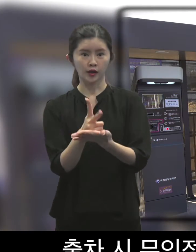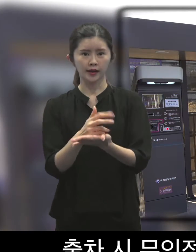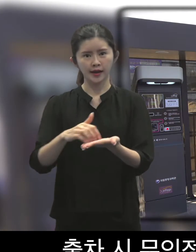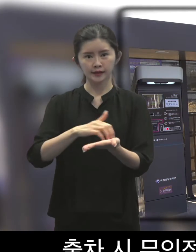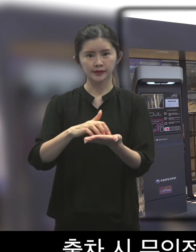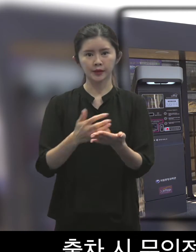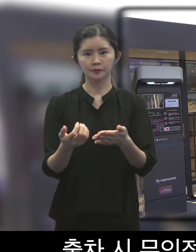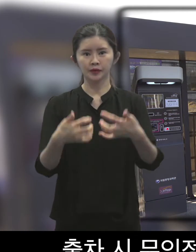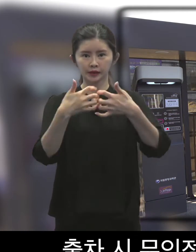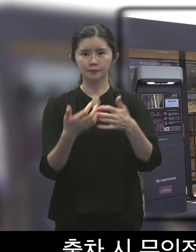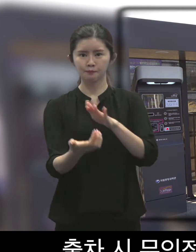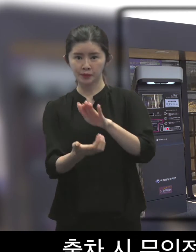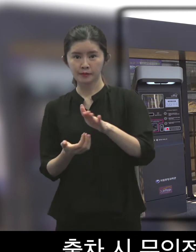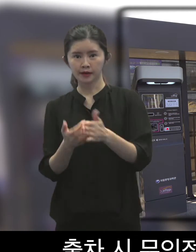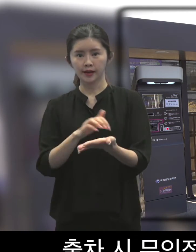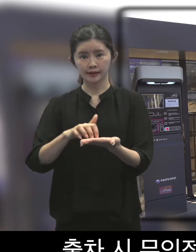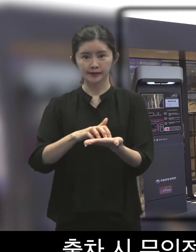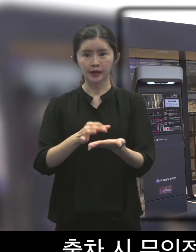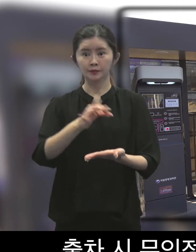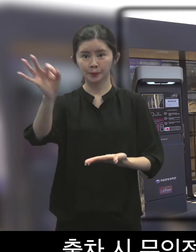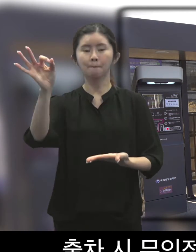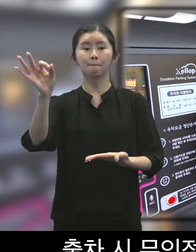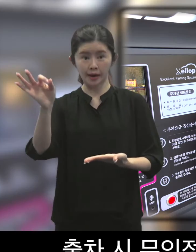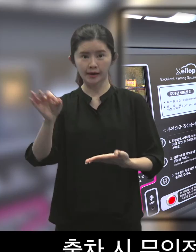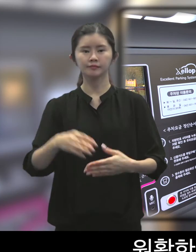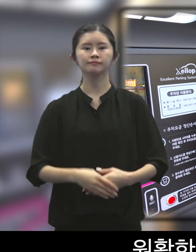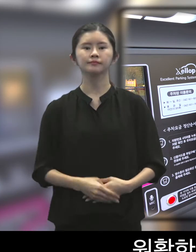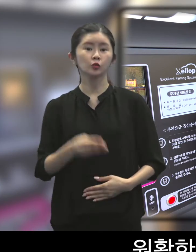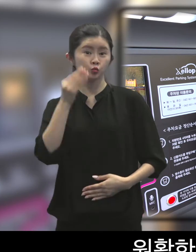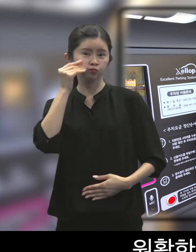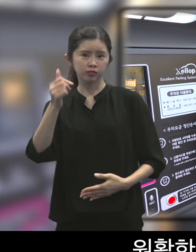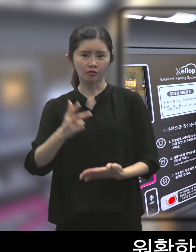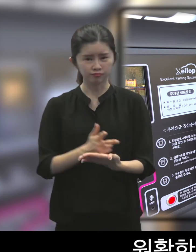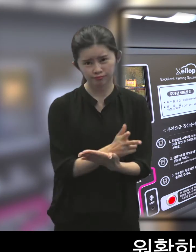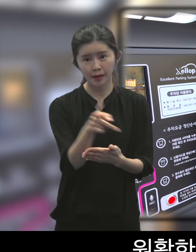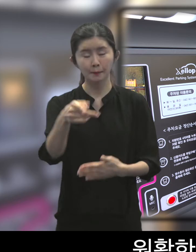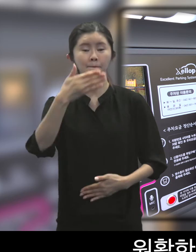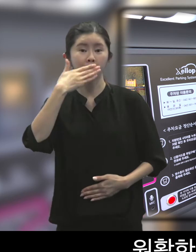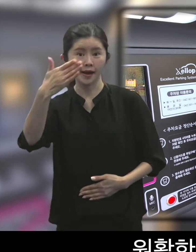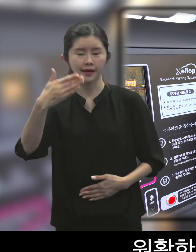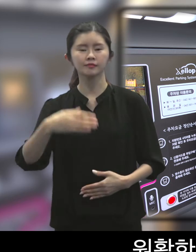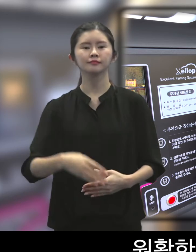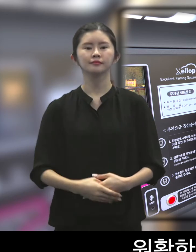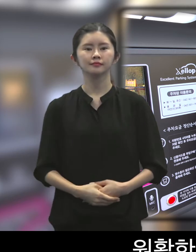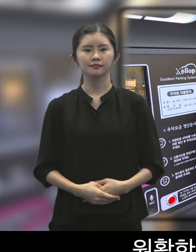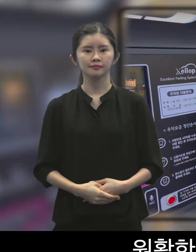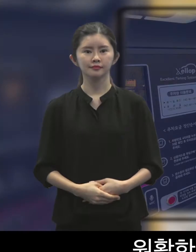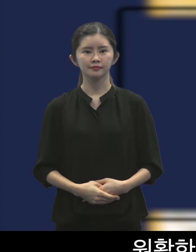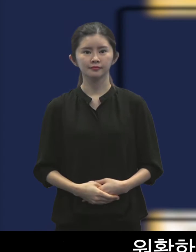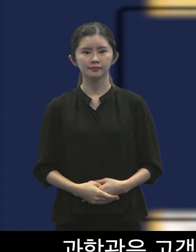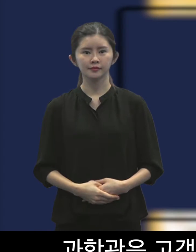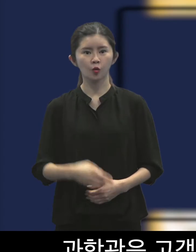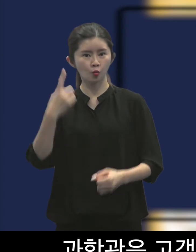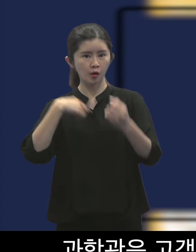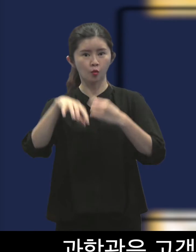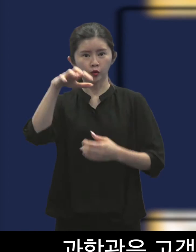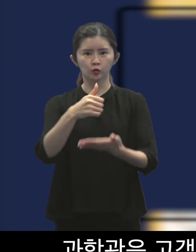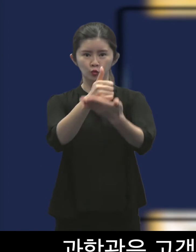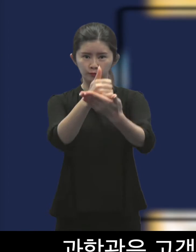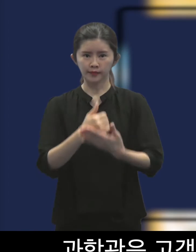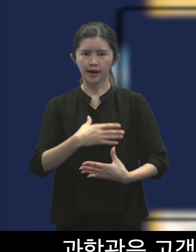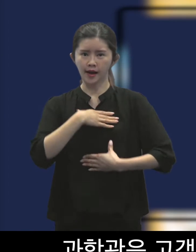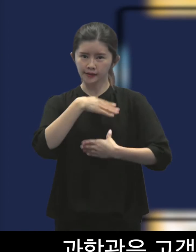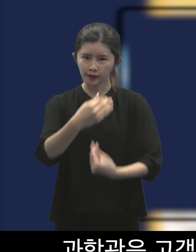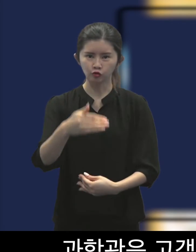출차 시 무인정산기에서 미리 정산하시면 원활한 출차가 가능합니다. 과학관은